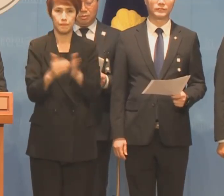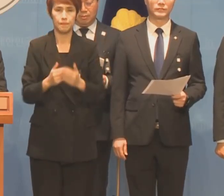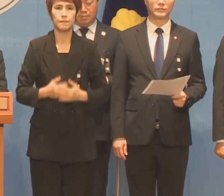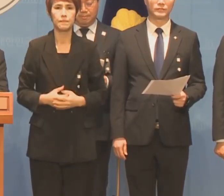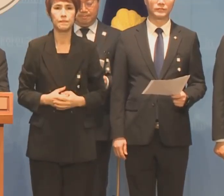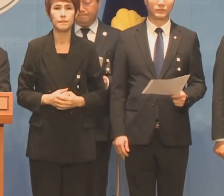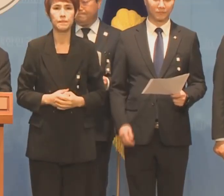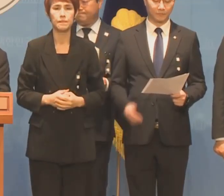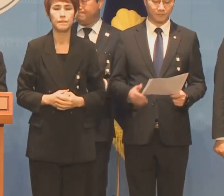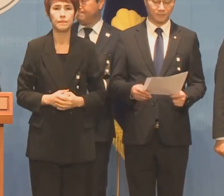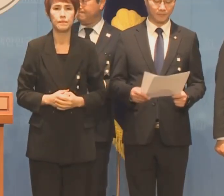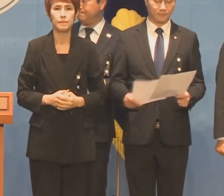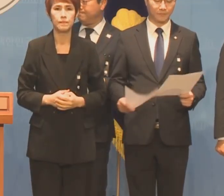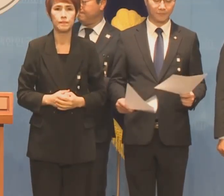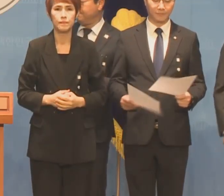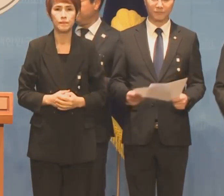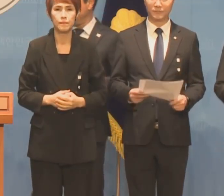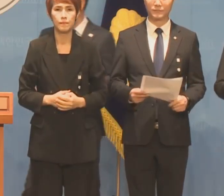일동.